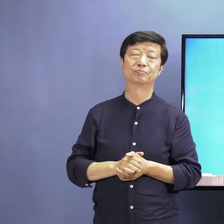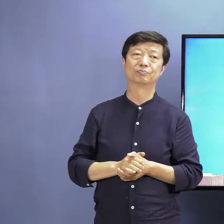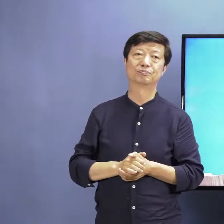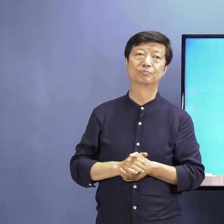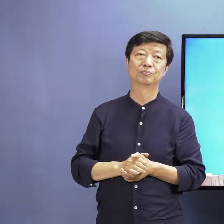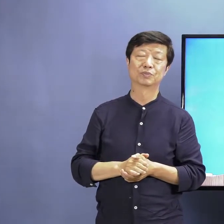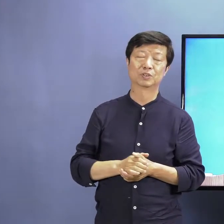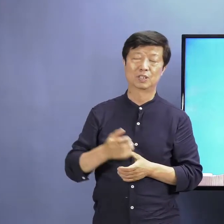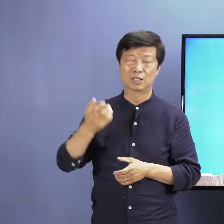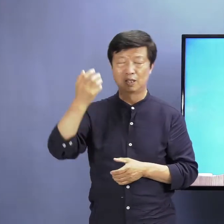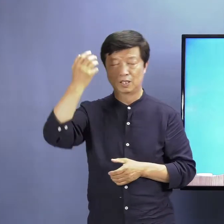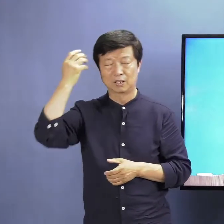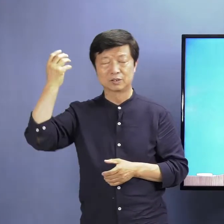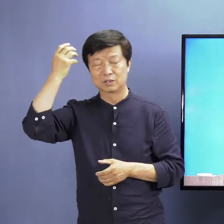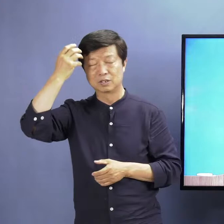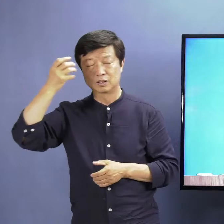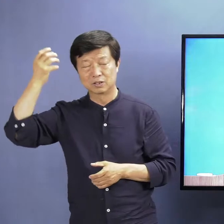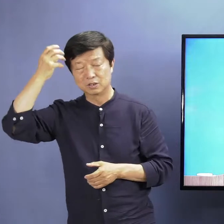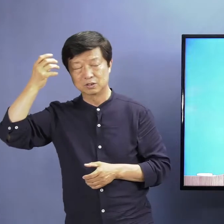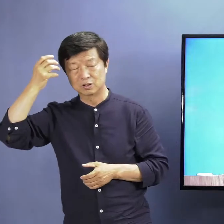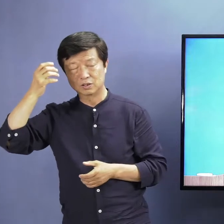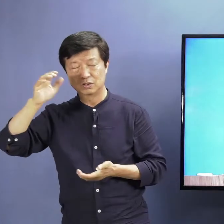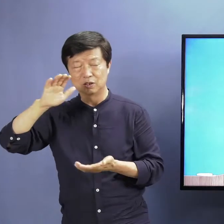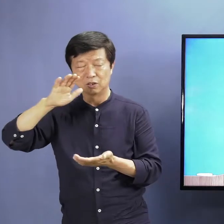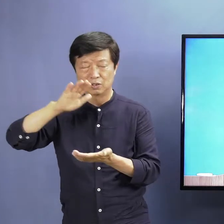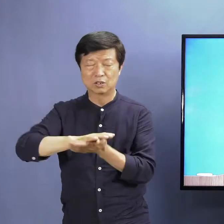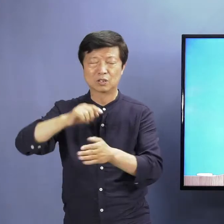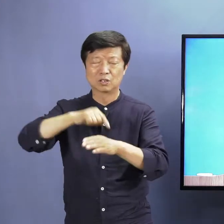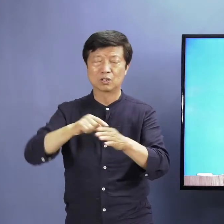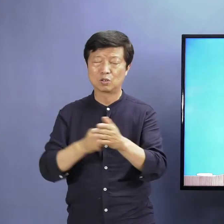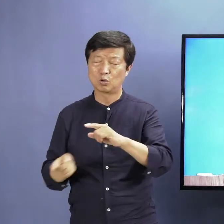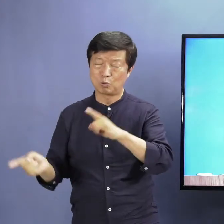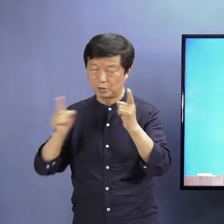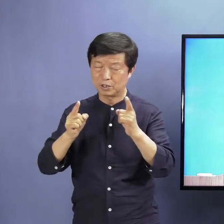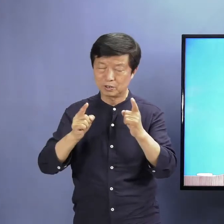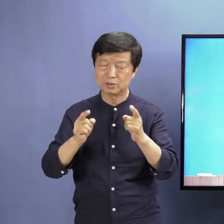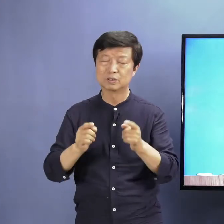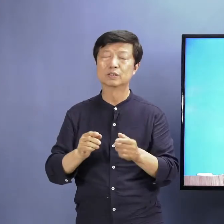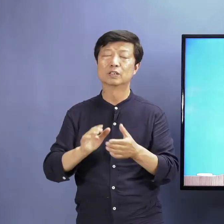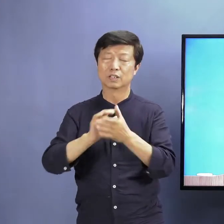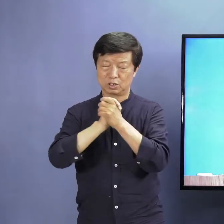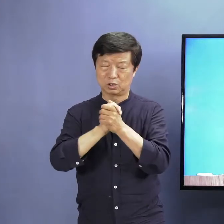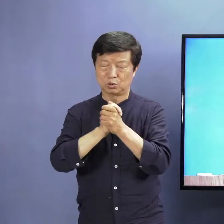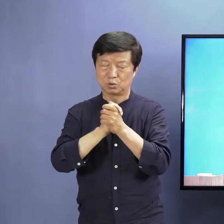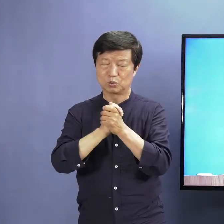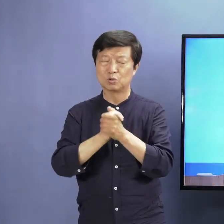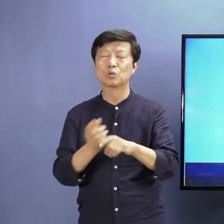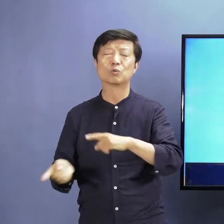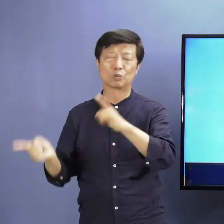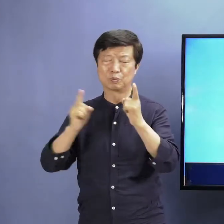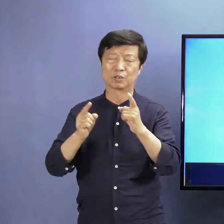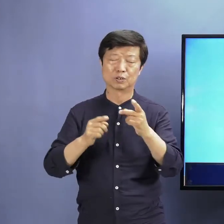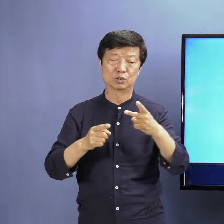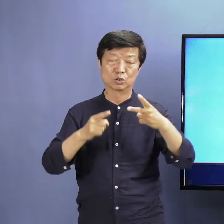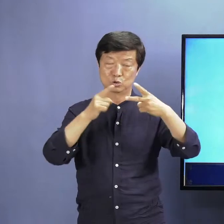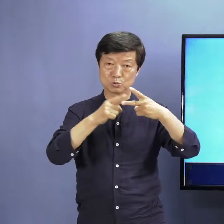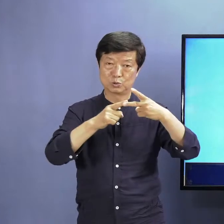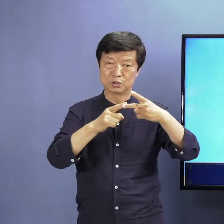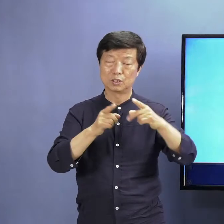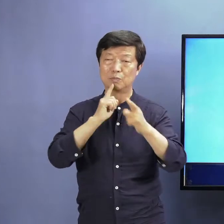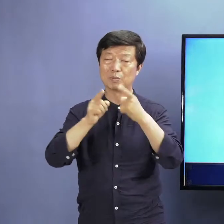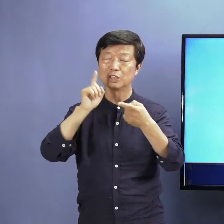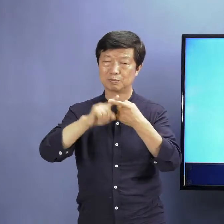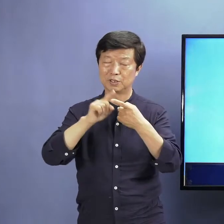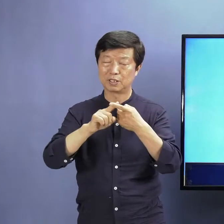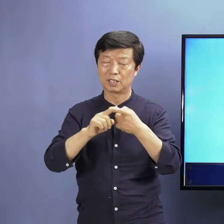영적 열정을 회복한다는 것은 기도의 열정을 회복한다는 것이다. 무엇보다 두 번째는 말씀에 대한 열정을 회복해야 합니다. 말씀에